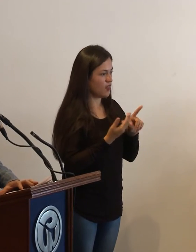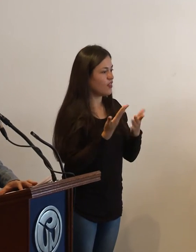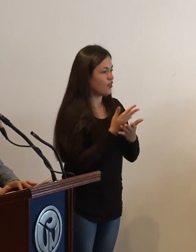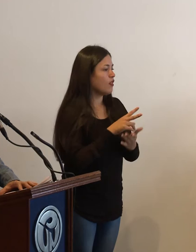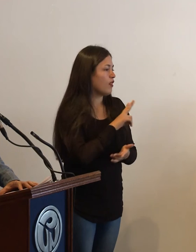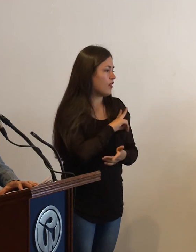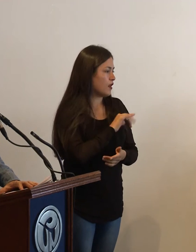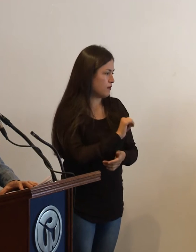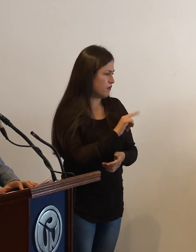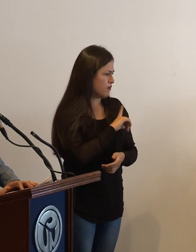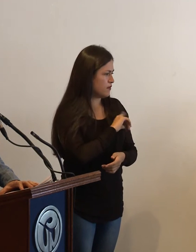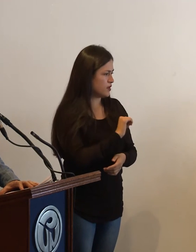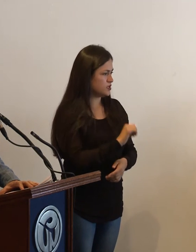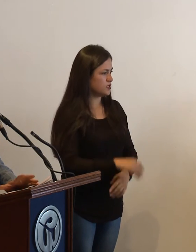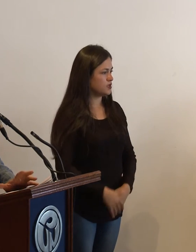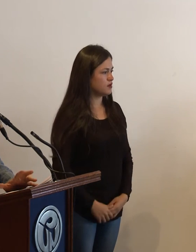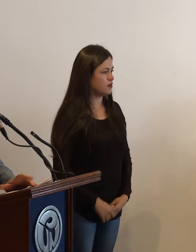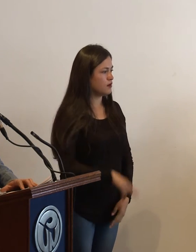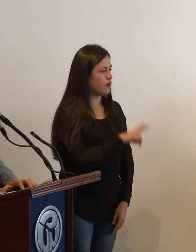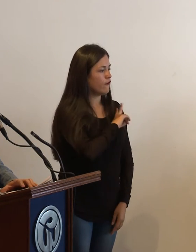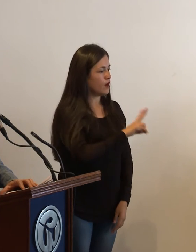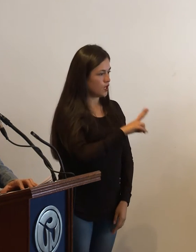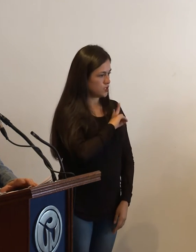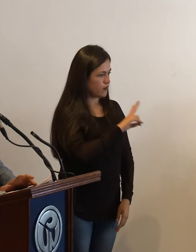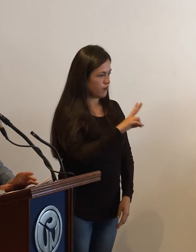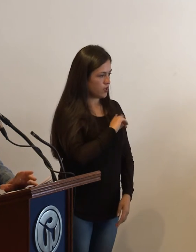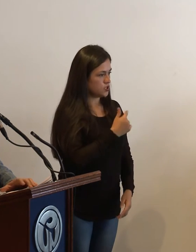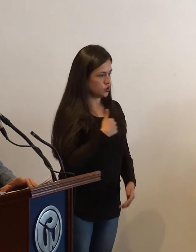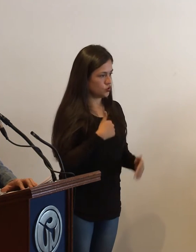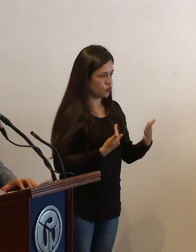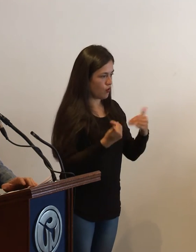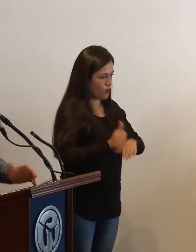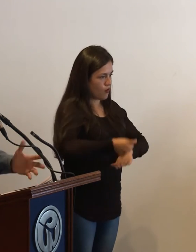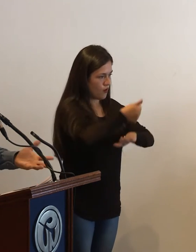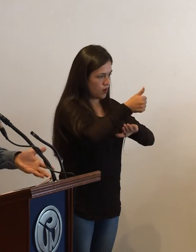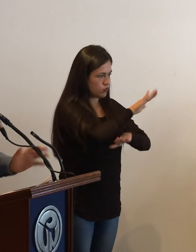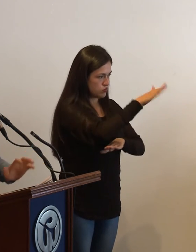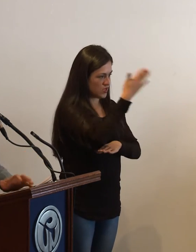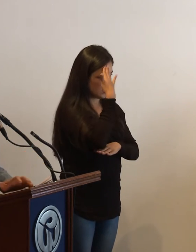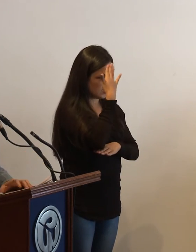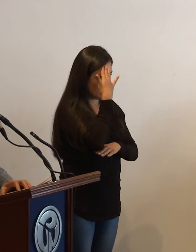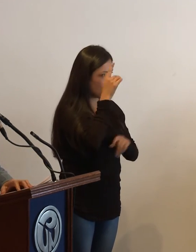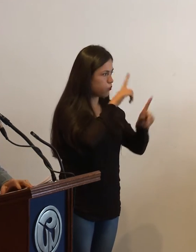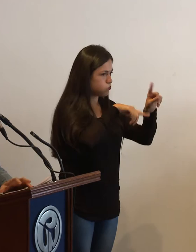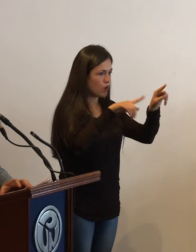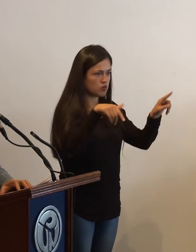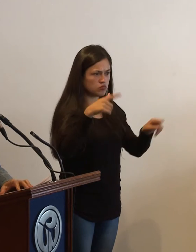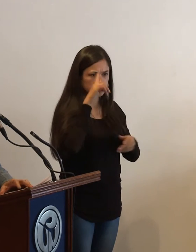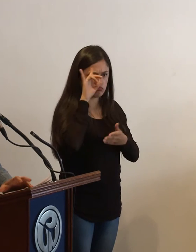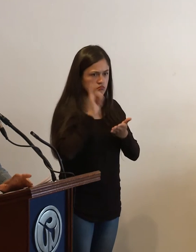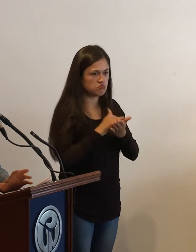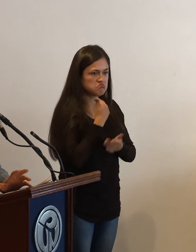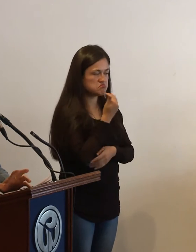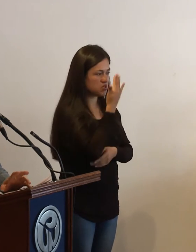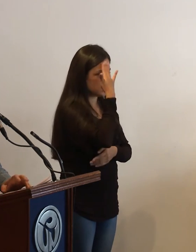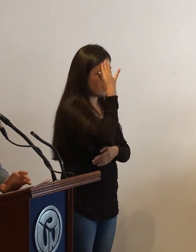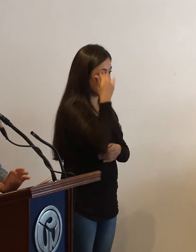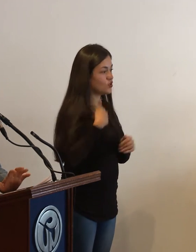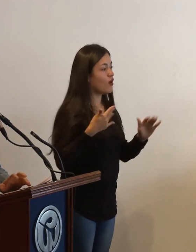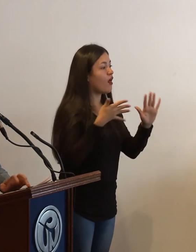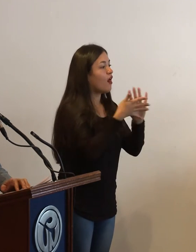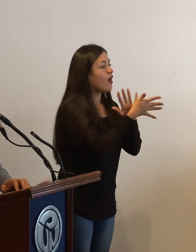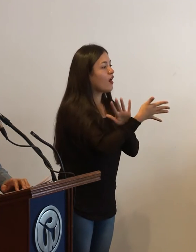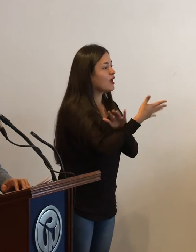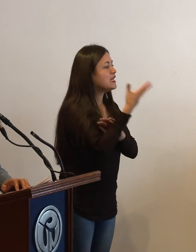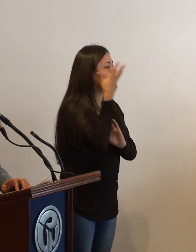Valle, que ustedes, pues si lo saben, o tal vez algunos no lo saben, pues voy a contar un poco de